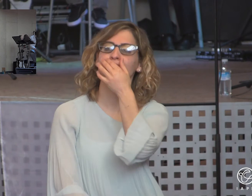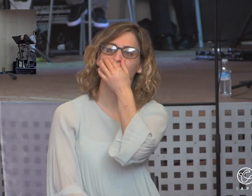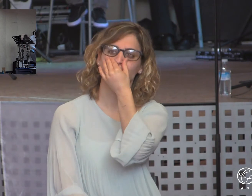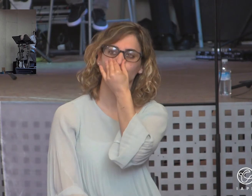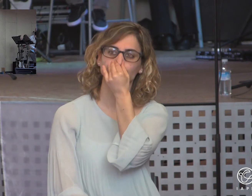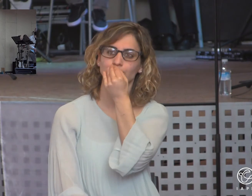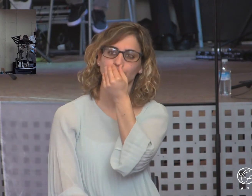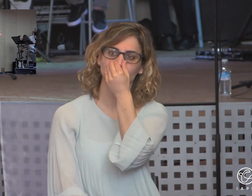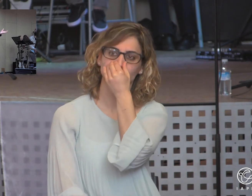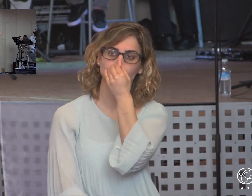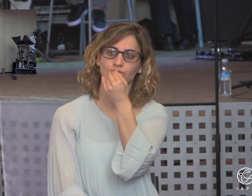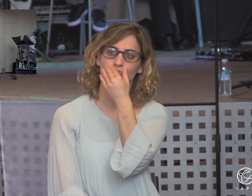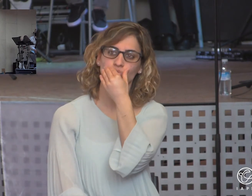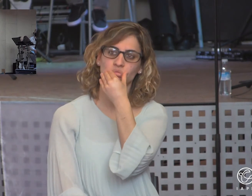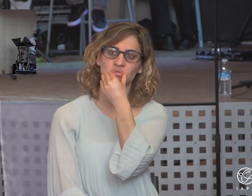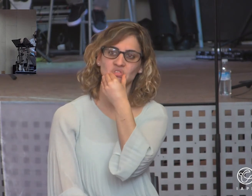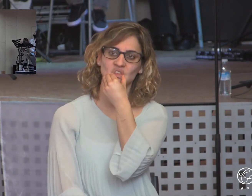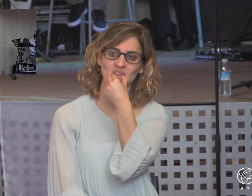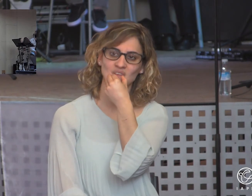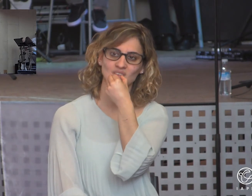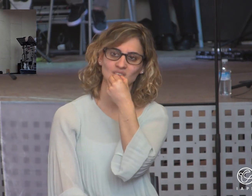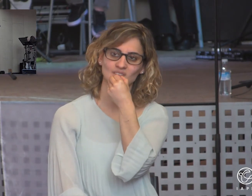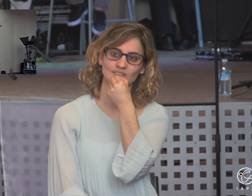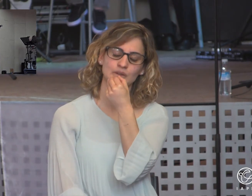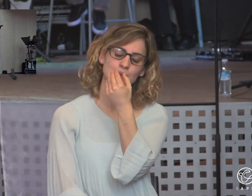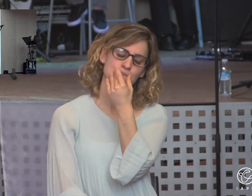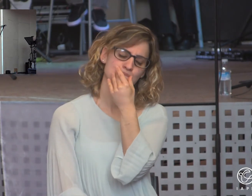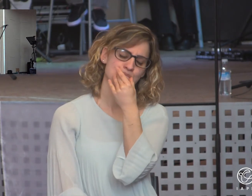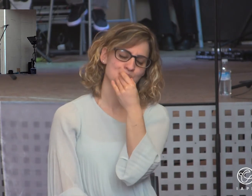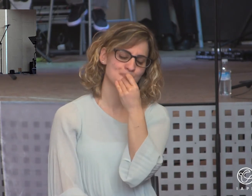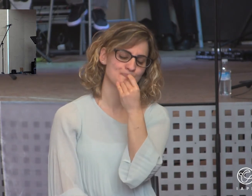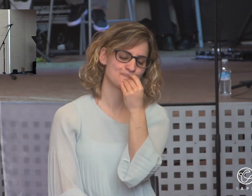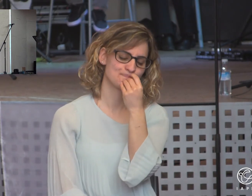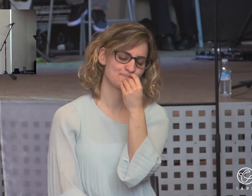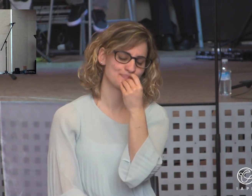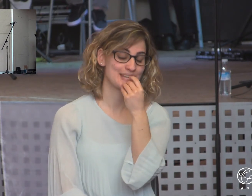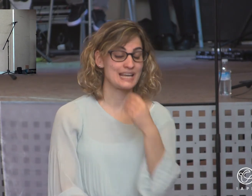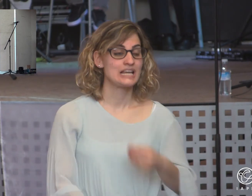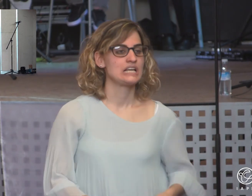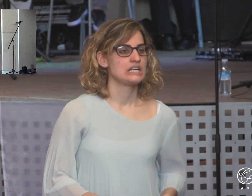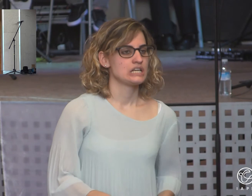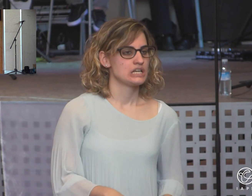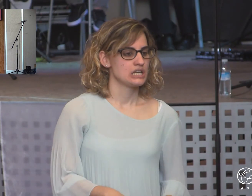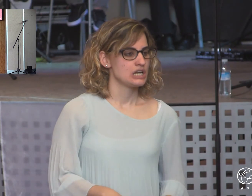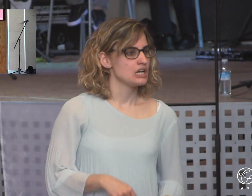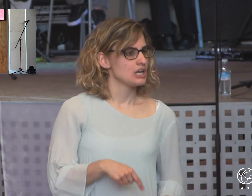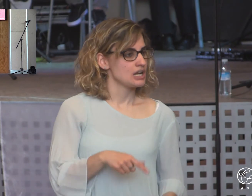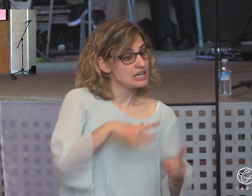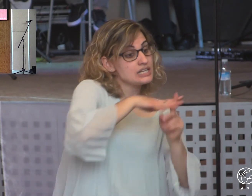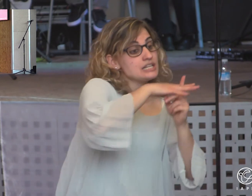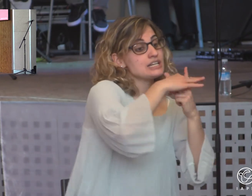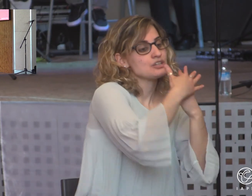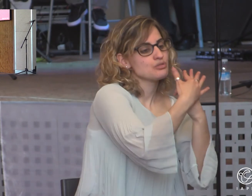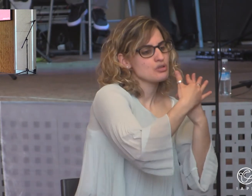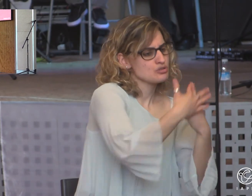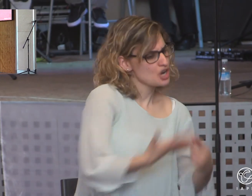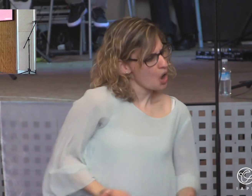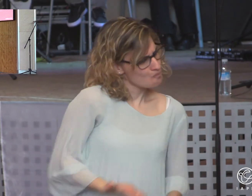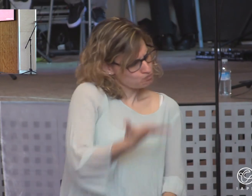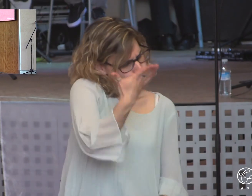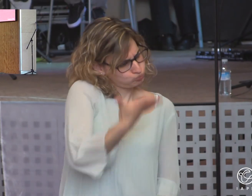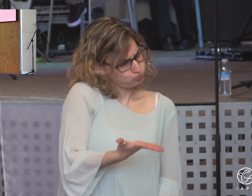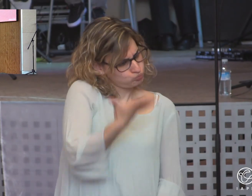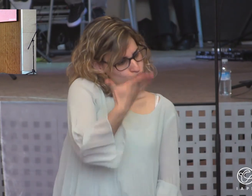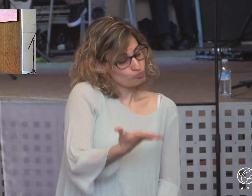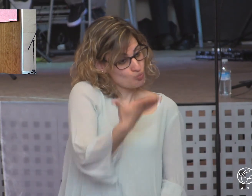histórico más terrible que hay, más fuerte que hay, más increíble que hay. Nadie había resucitado